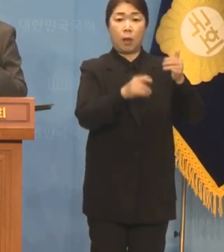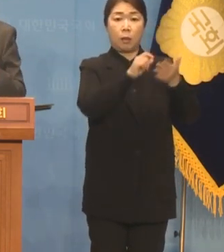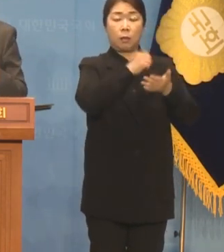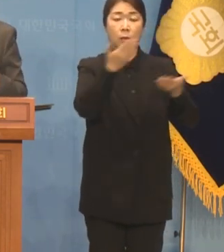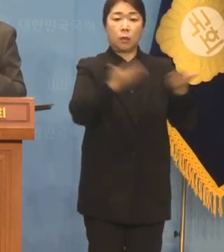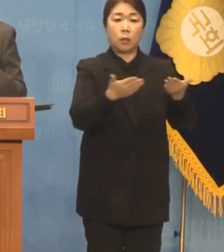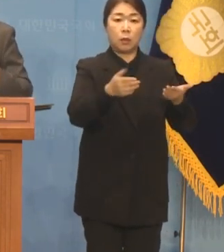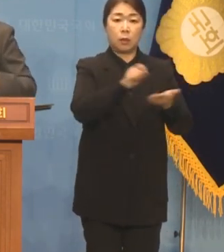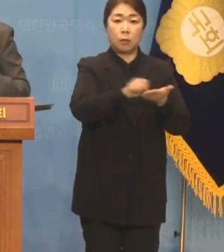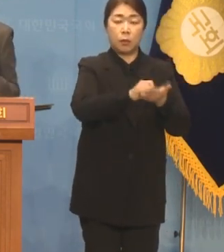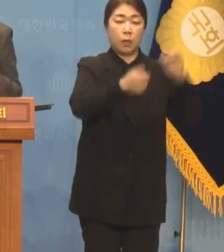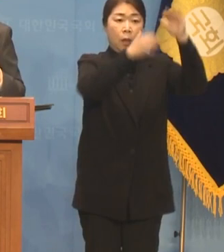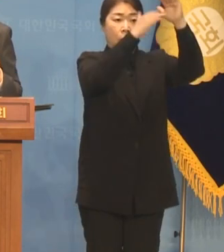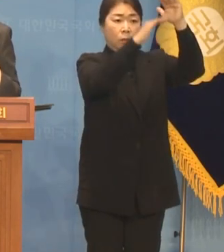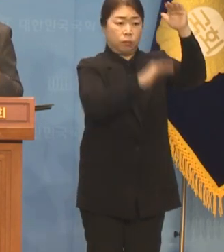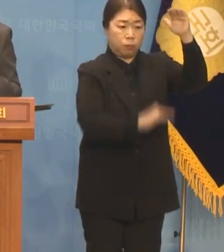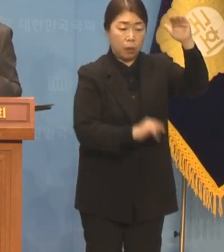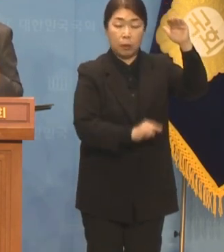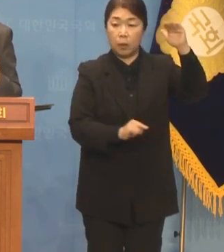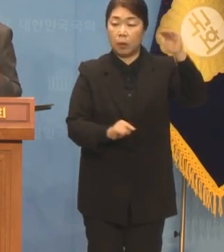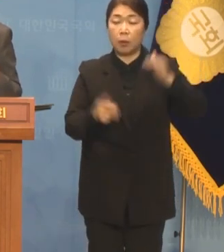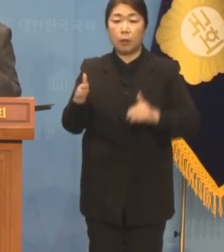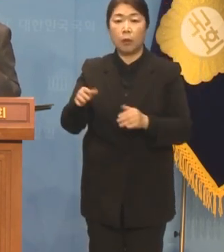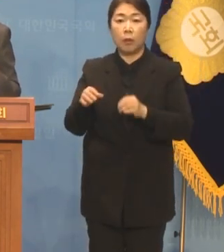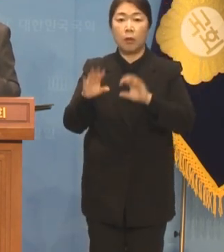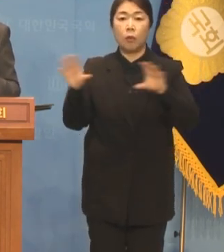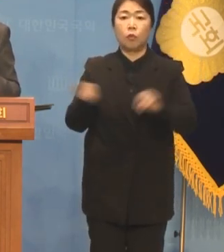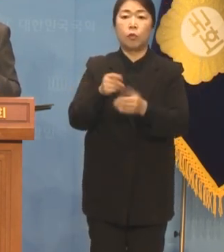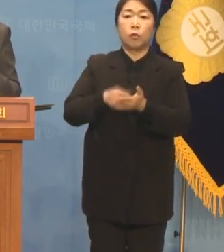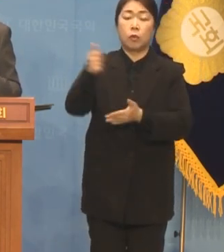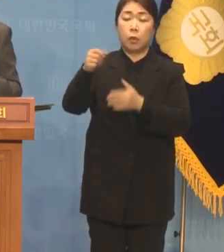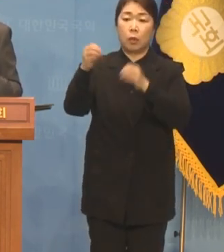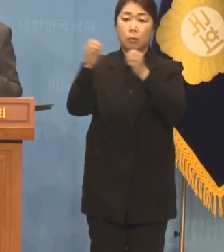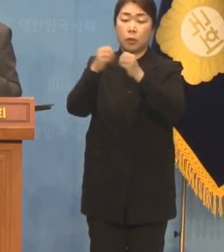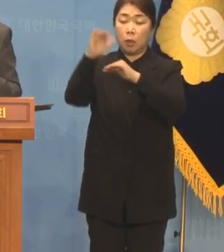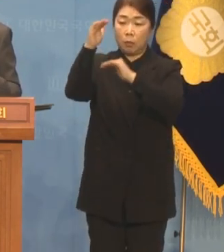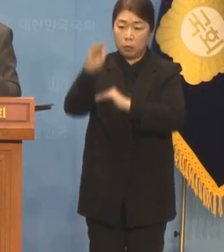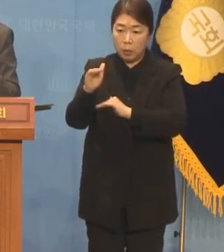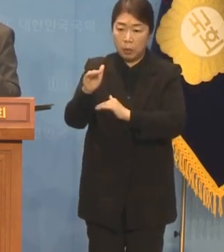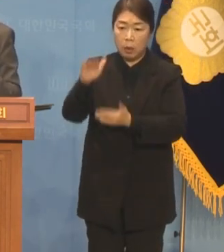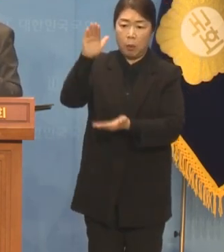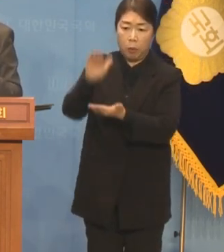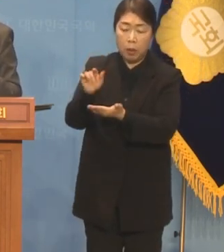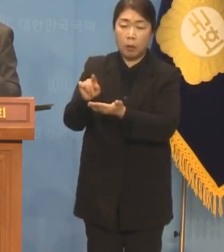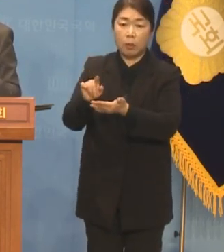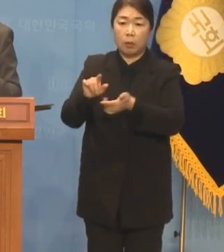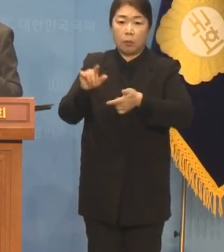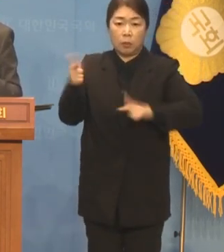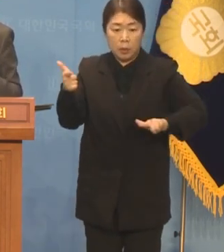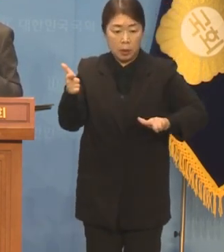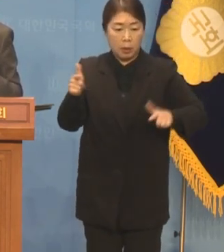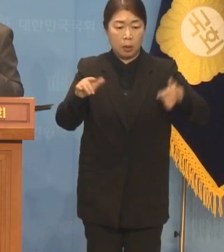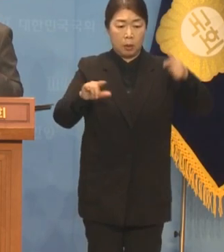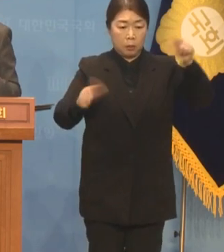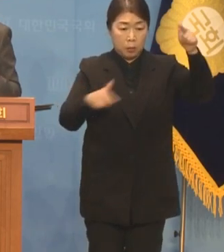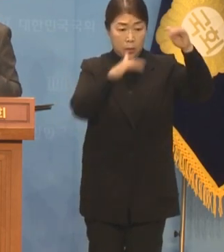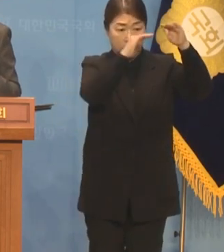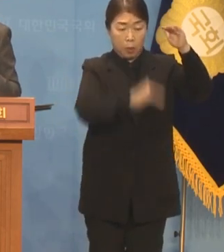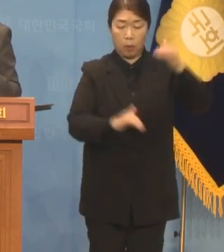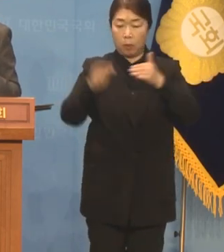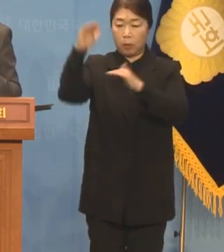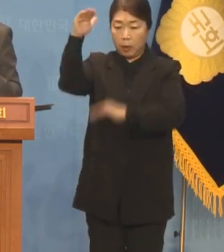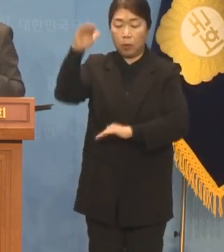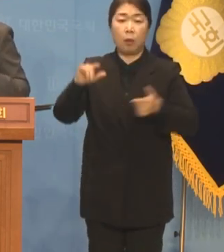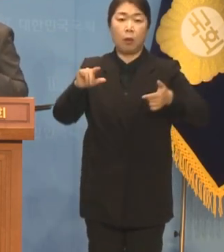내용들이 많이 추가가 되고, 그리고 사실과 다른 내용이 적시가 된 문자가